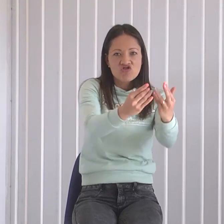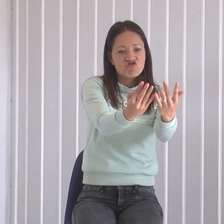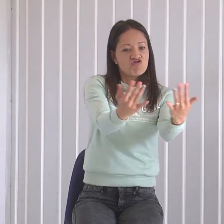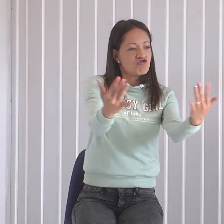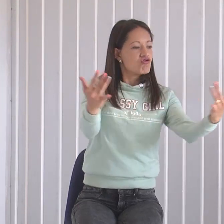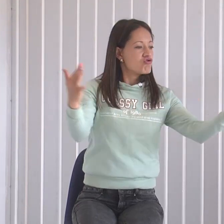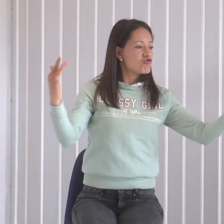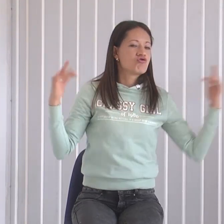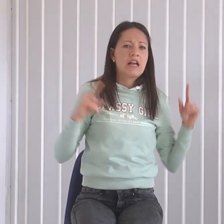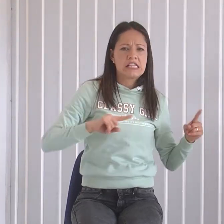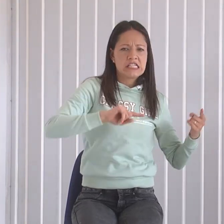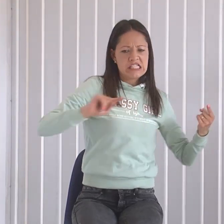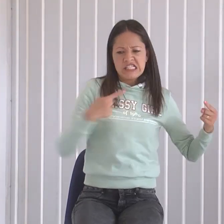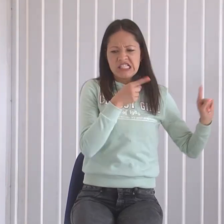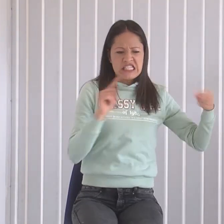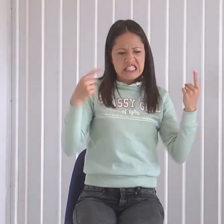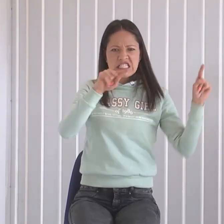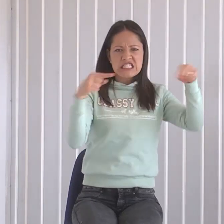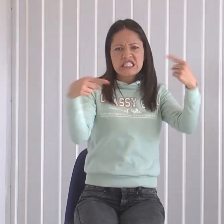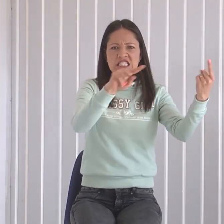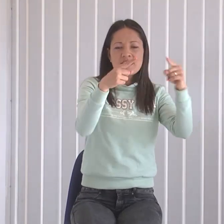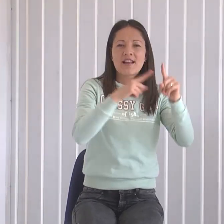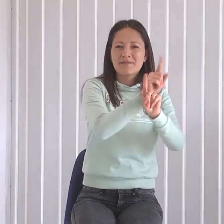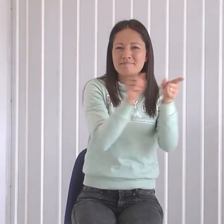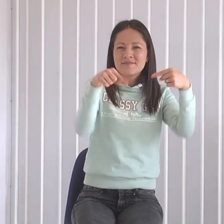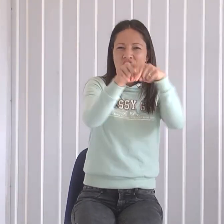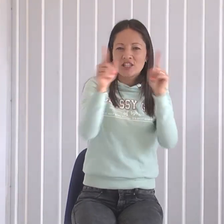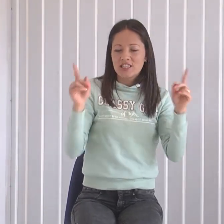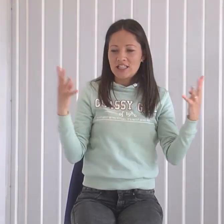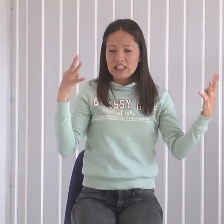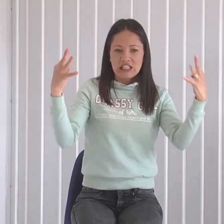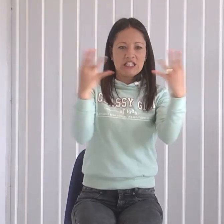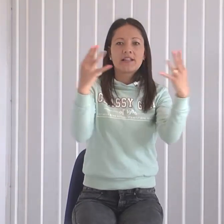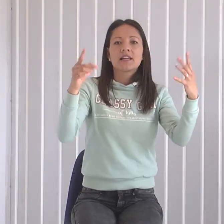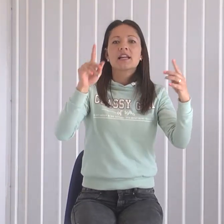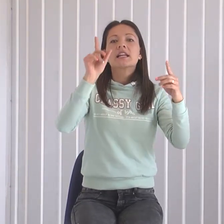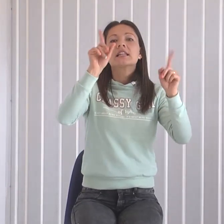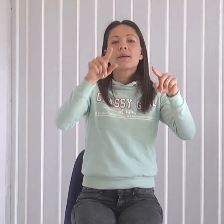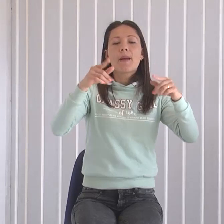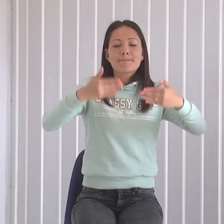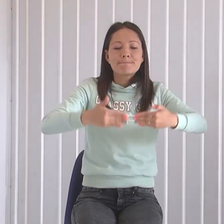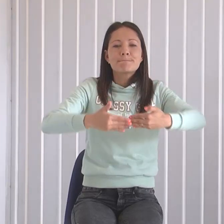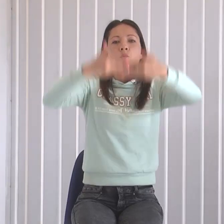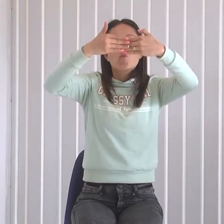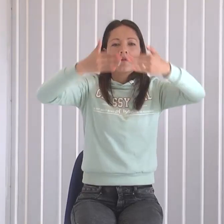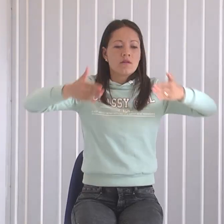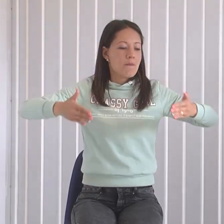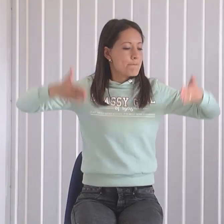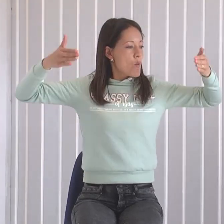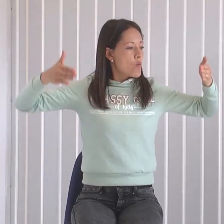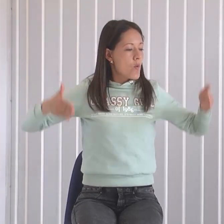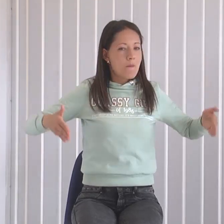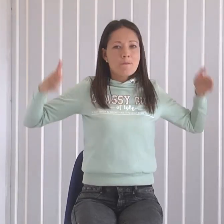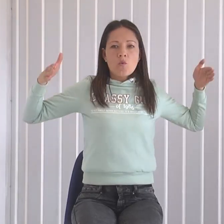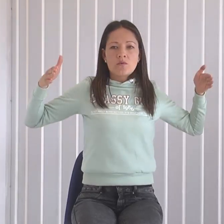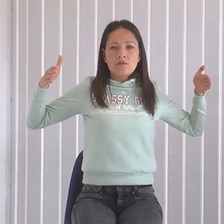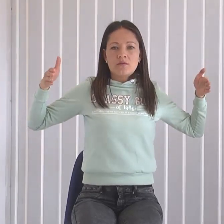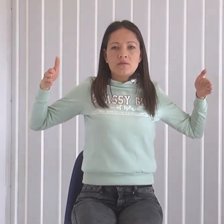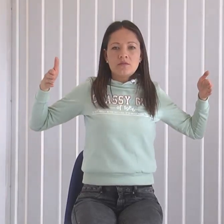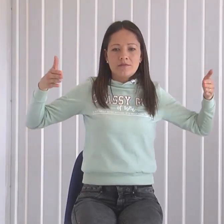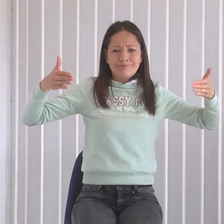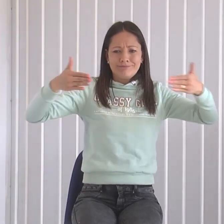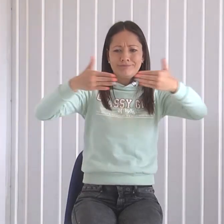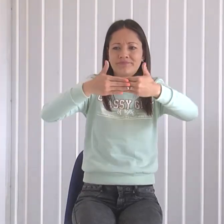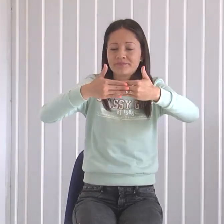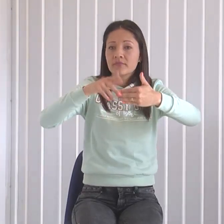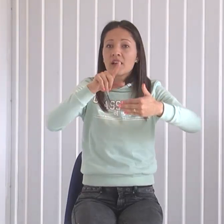de espinos, de un cerco de espinos, y pondrá un seto, es decir, un muro de cemento. Entonces ella